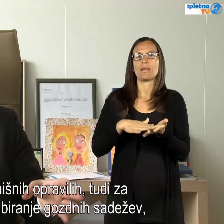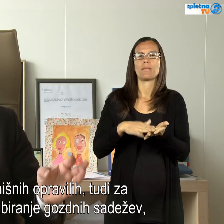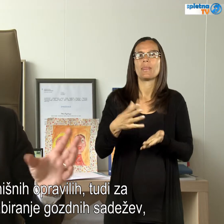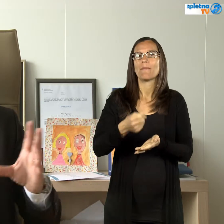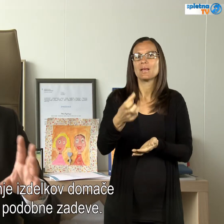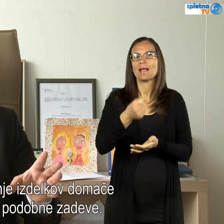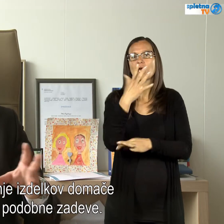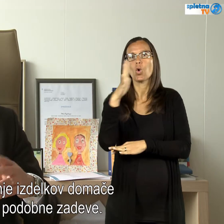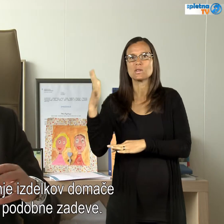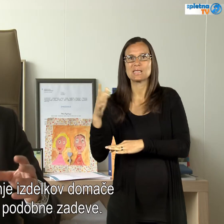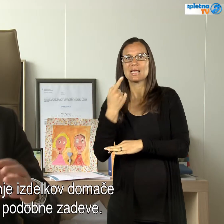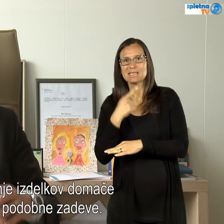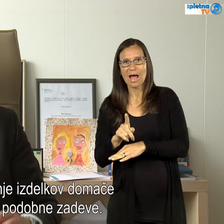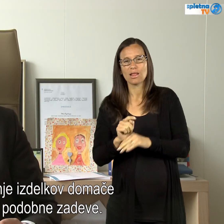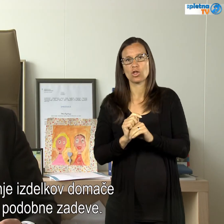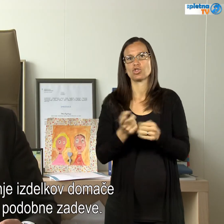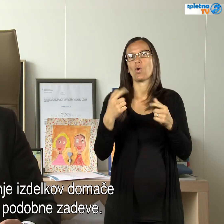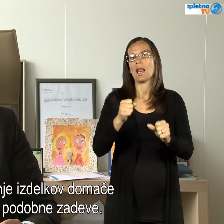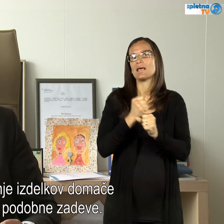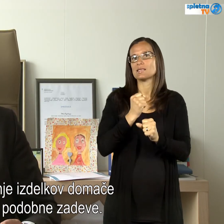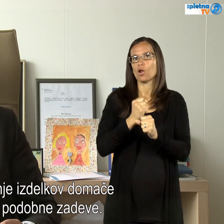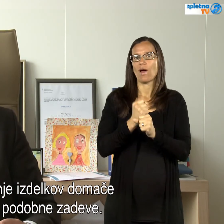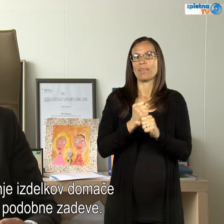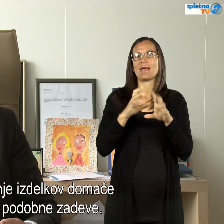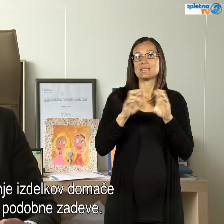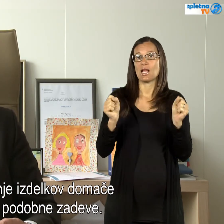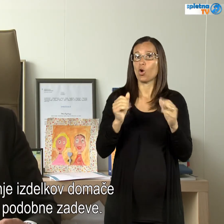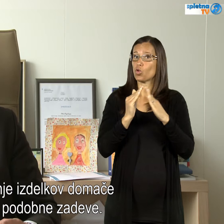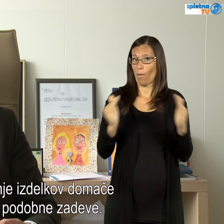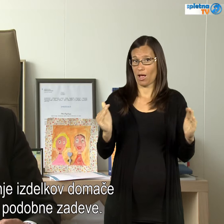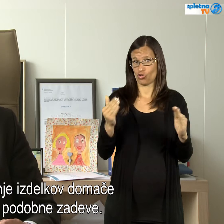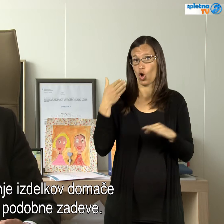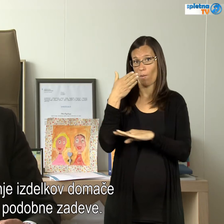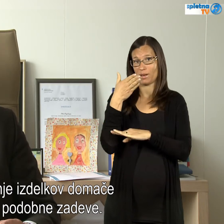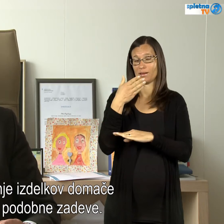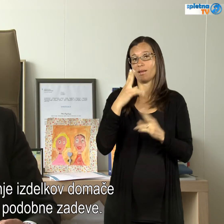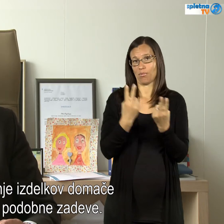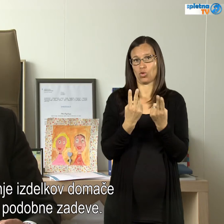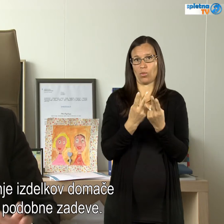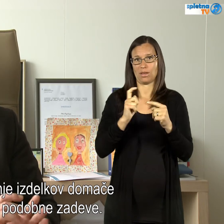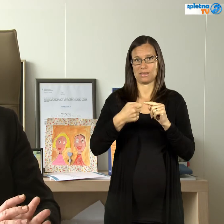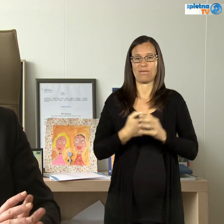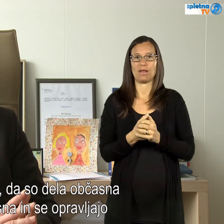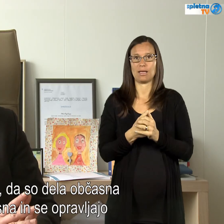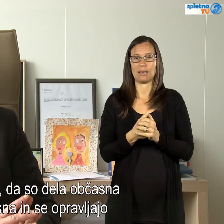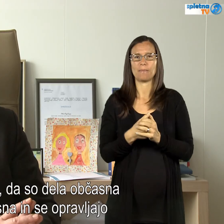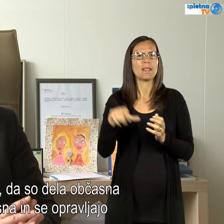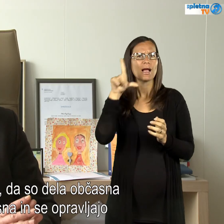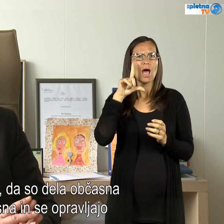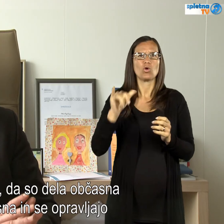sadežev, izdelovanje izdelkov domače obrti in podobne zadeve. Pravi, ključno je, da gre za